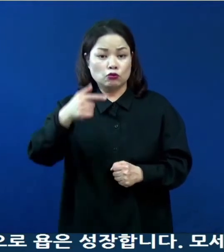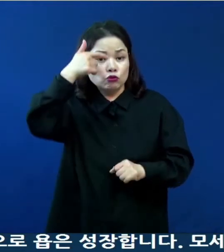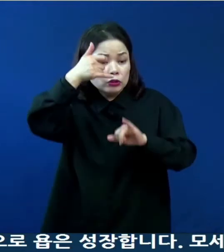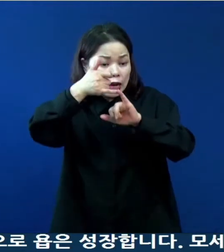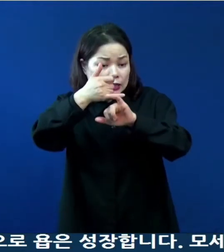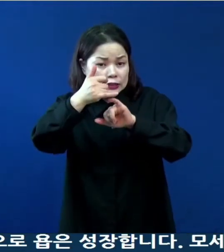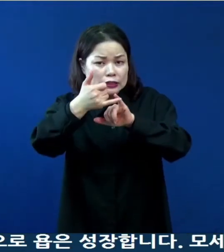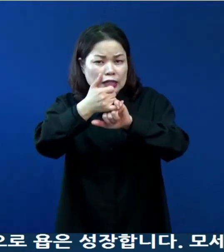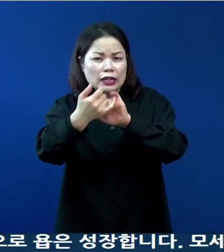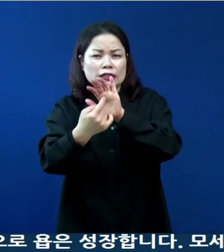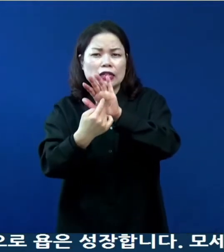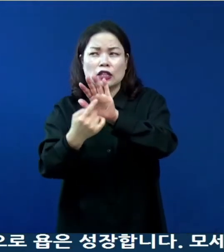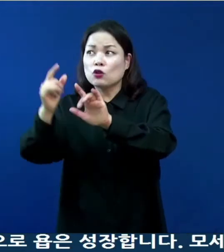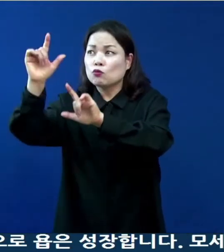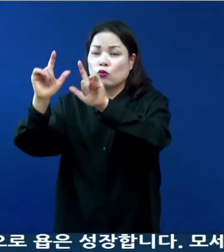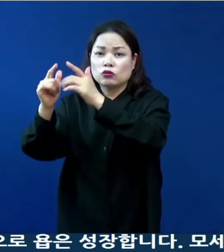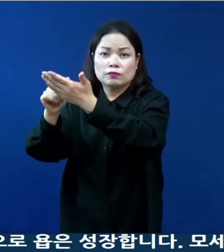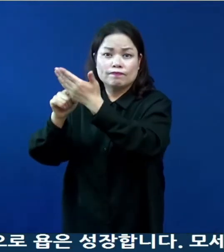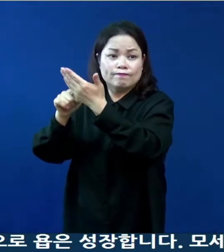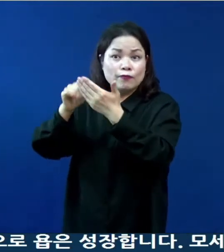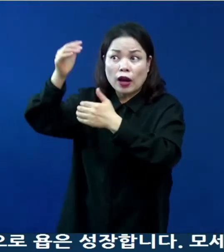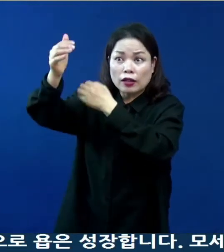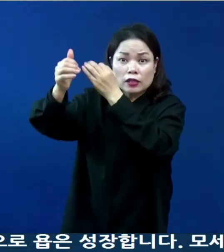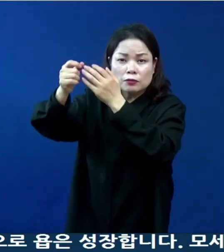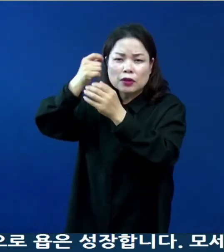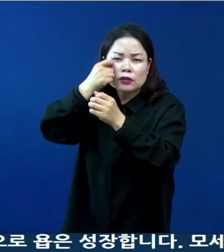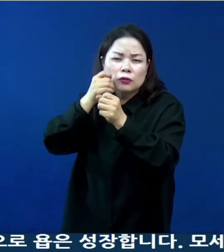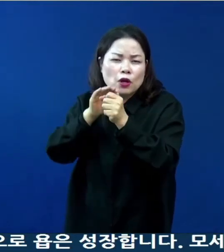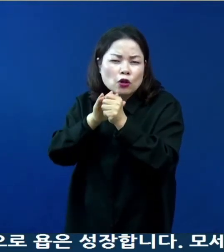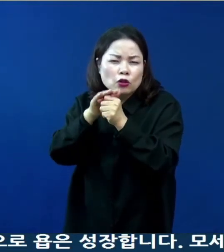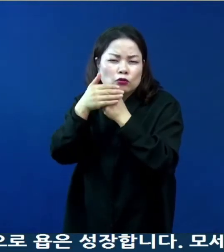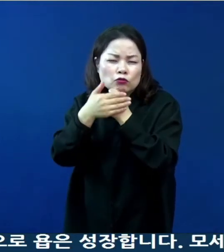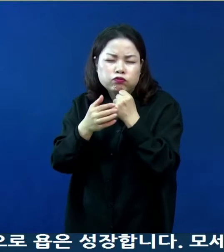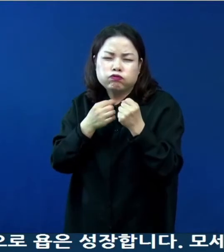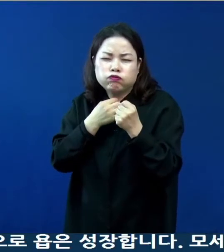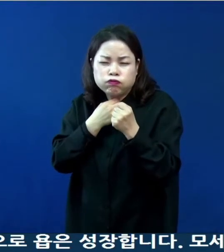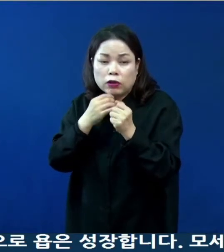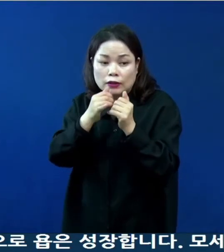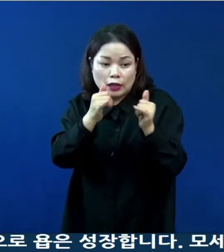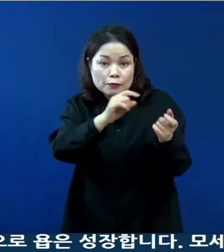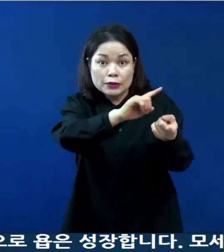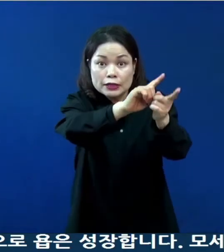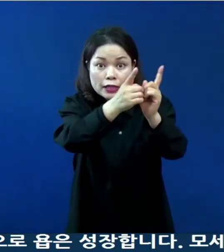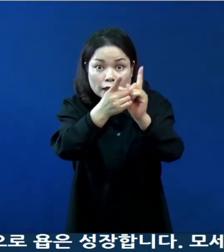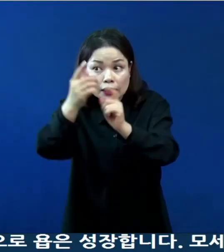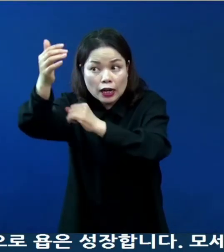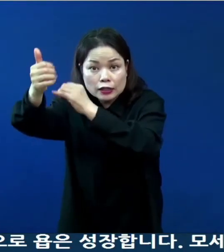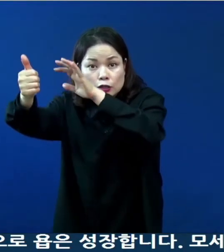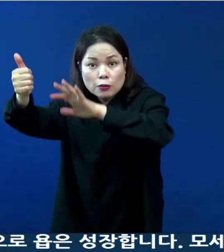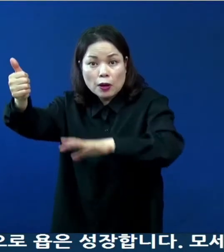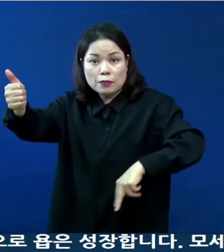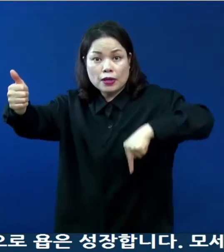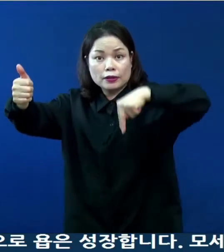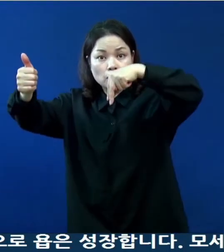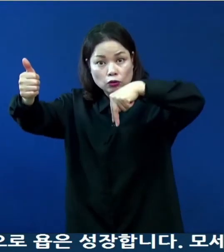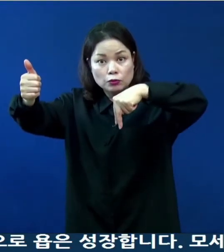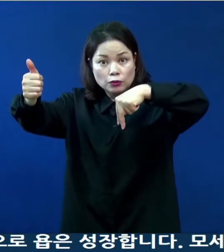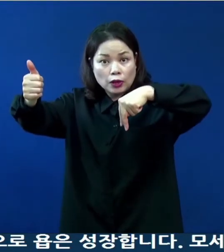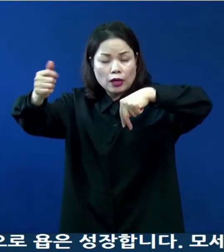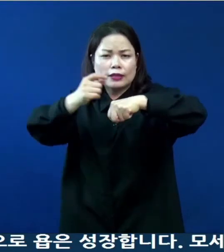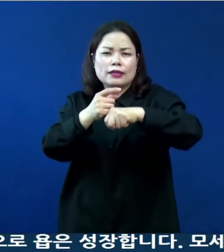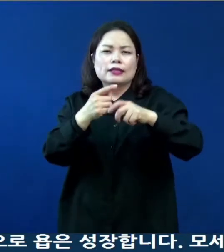구약에 나타났던 그러한 모습들, 하나님의 자비와 은총을 구하면서 사람들을 대신하여 하나님 앞에 서는 모습은